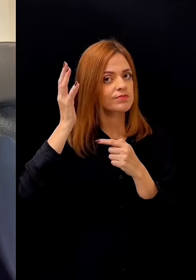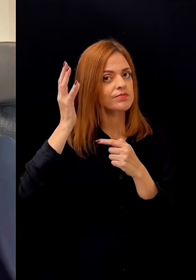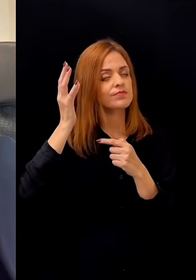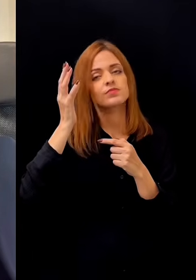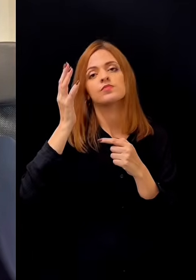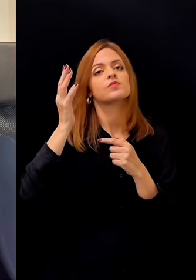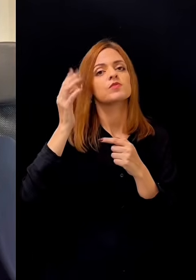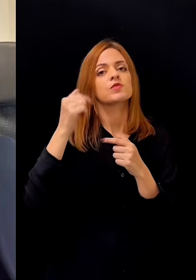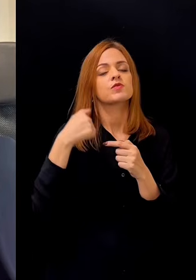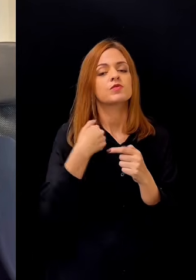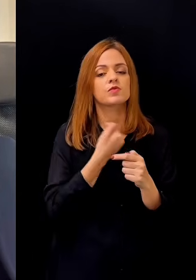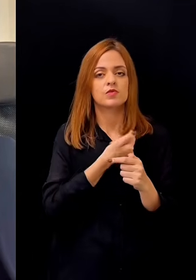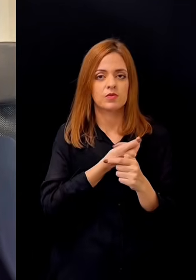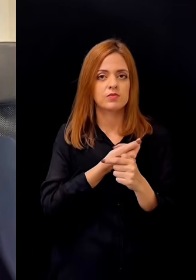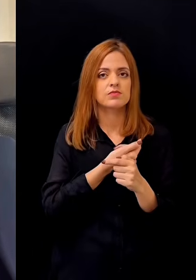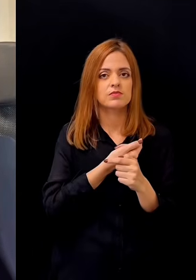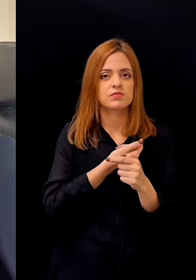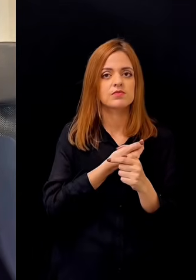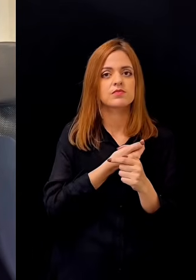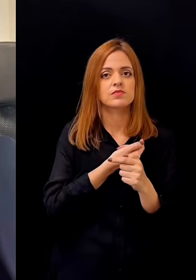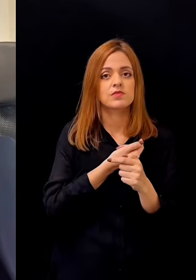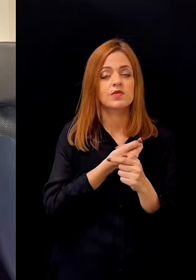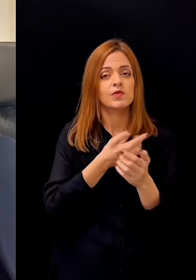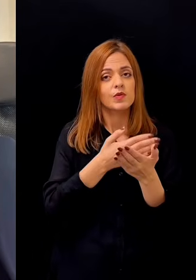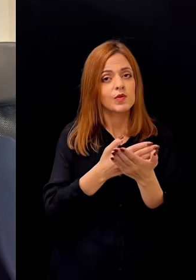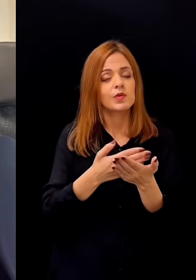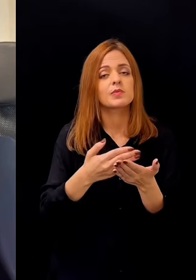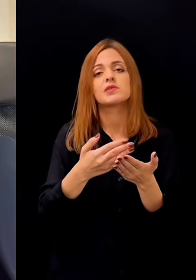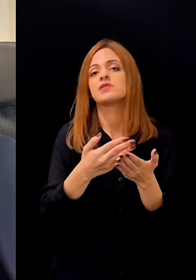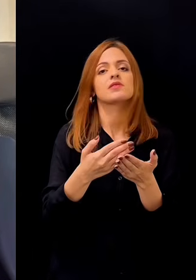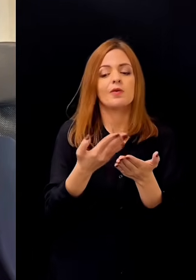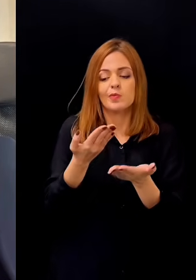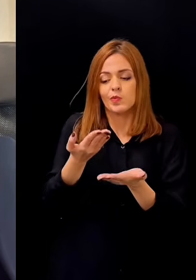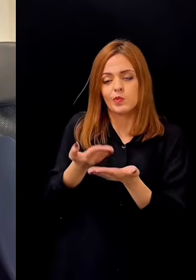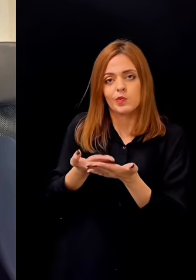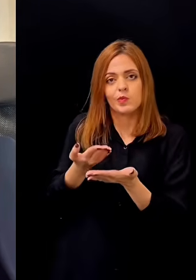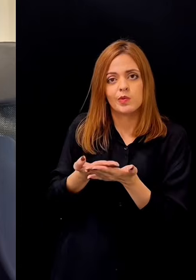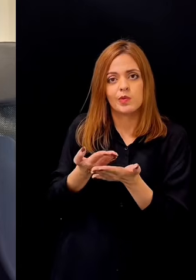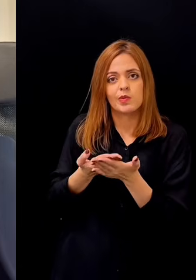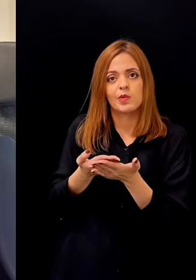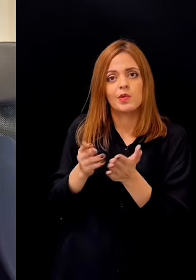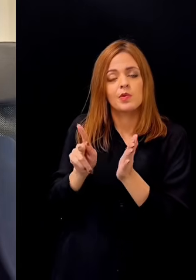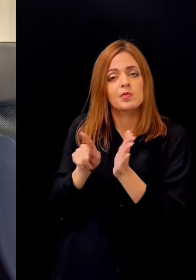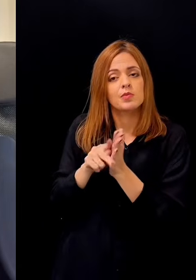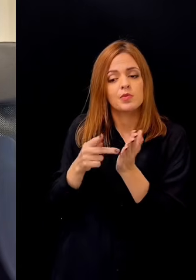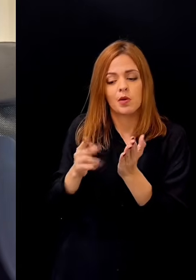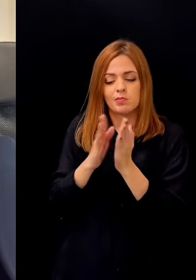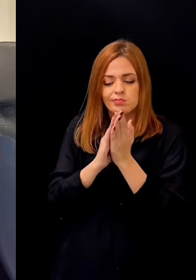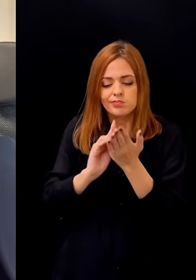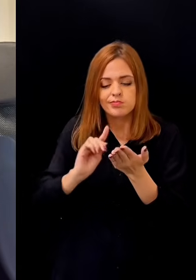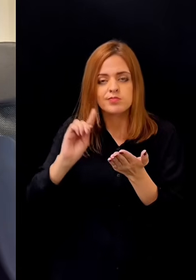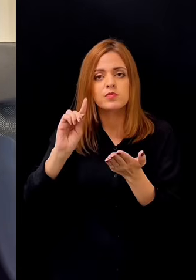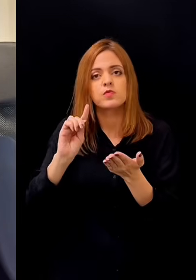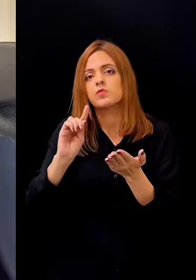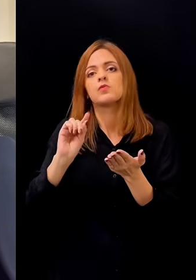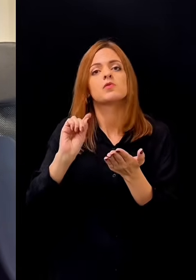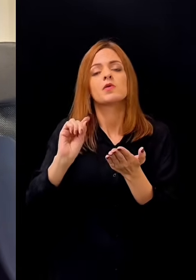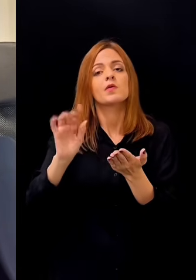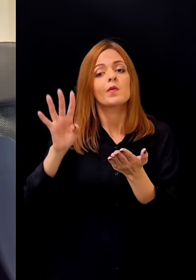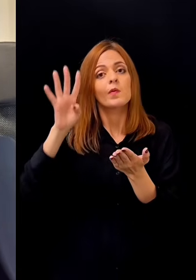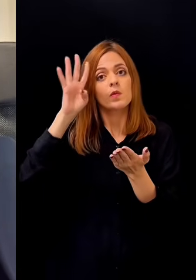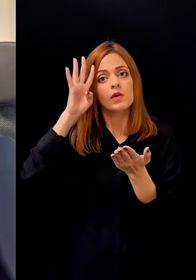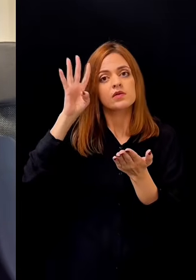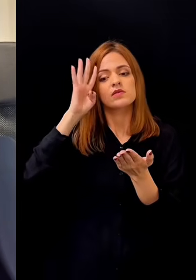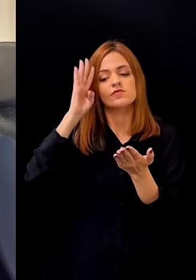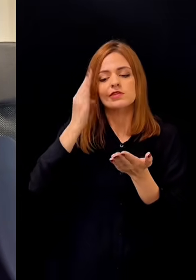nós estaremos iniciando um estudo bíblico às